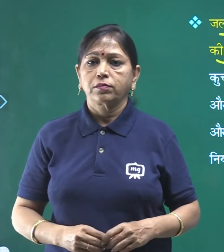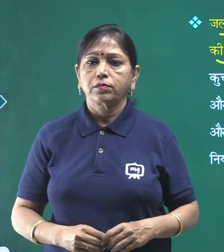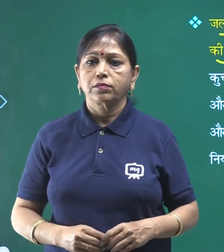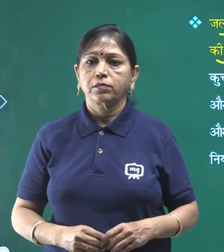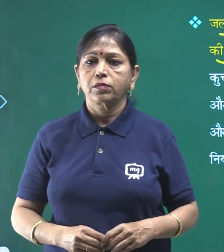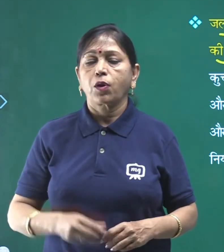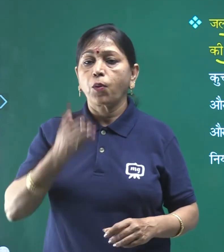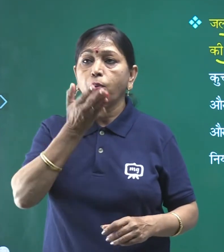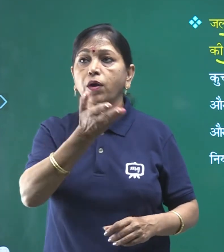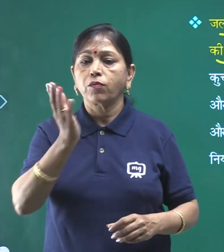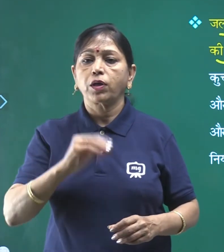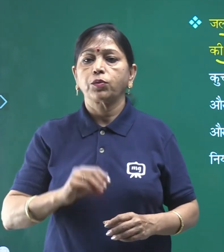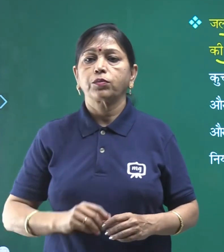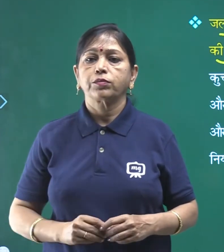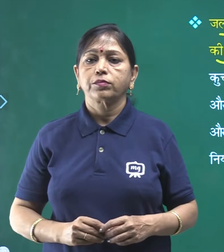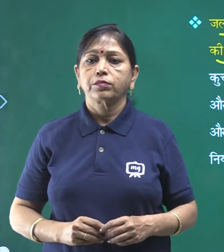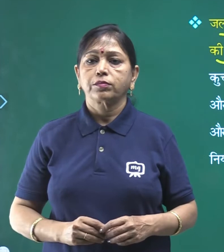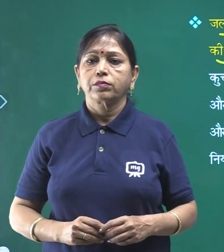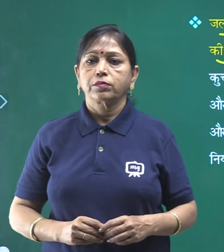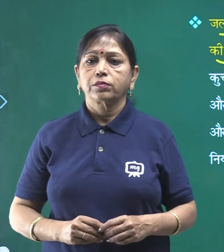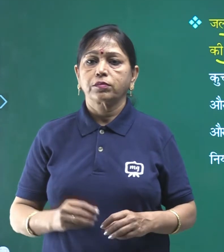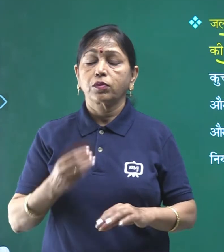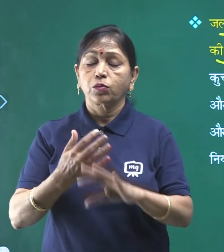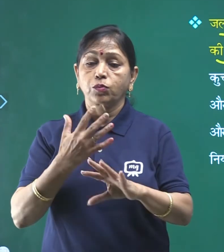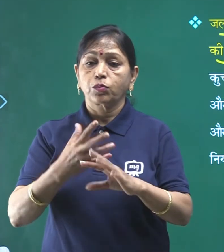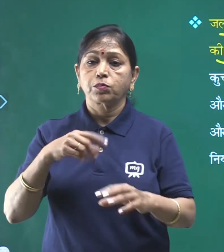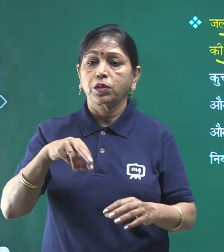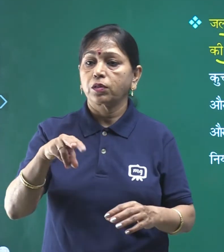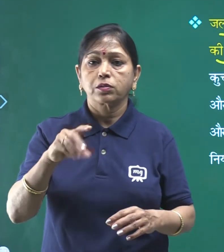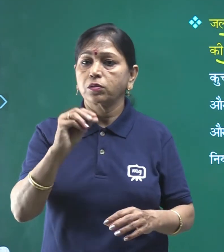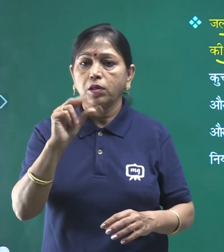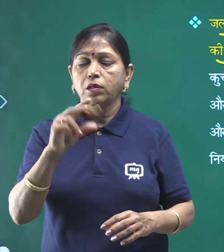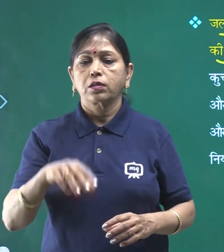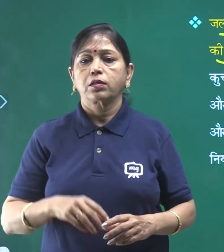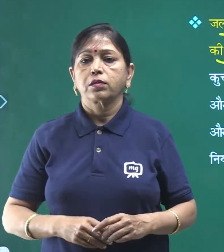कि वायुदोष सुषमा की कुचालक है